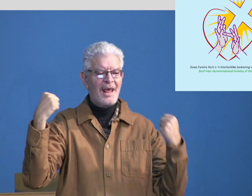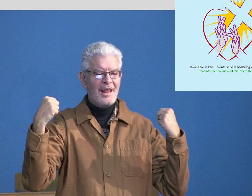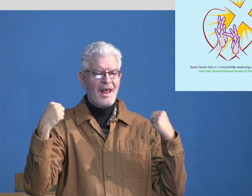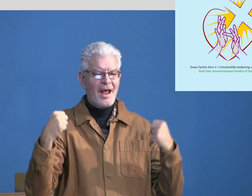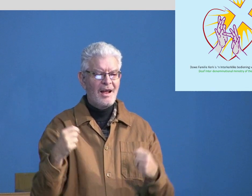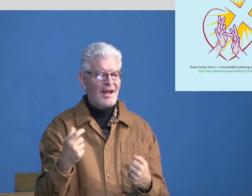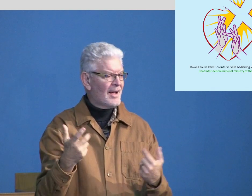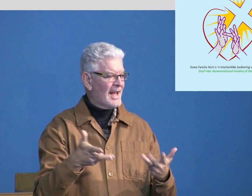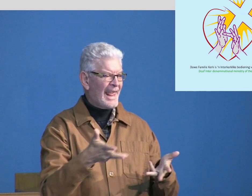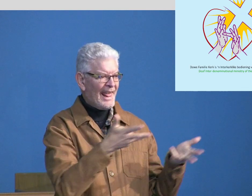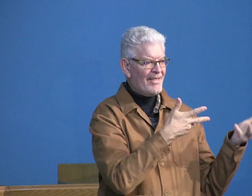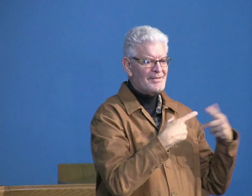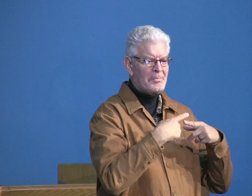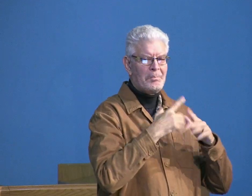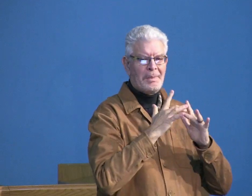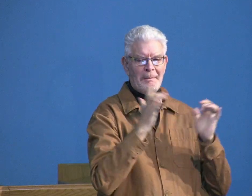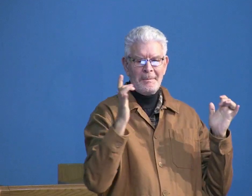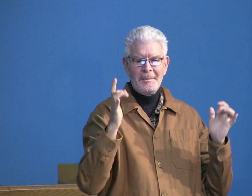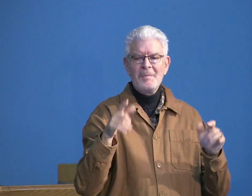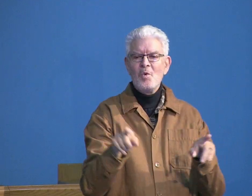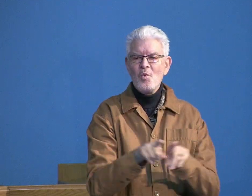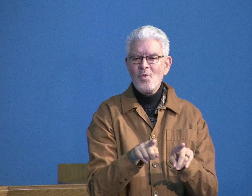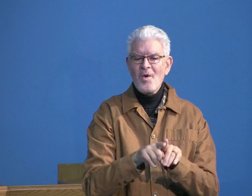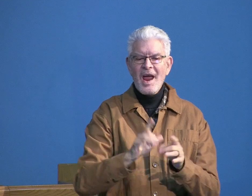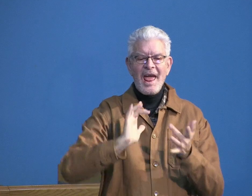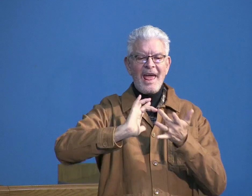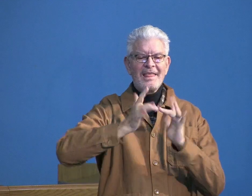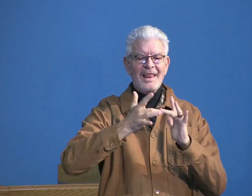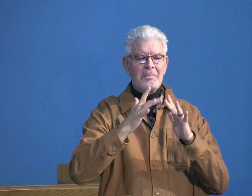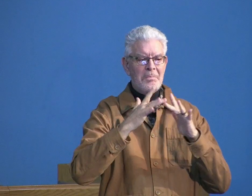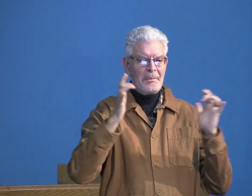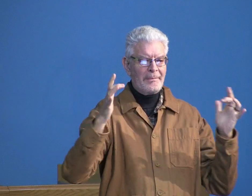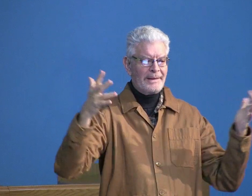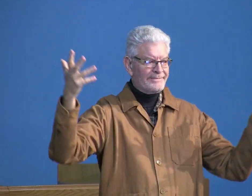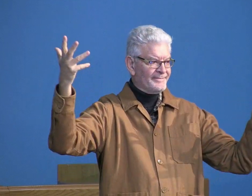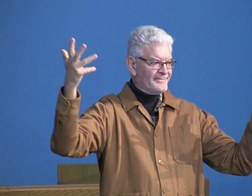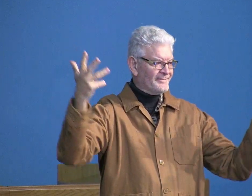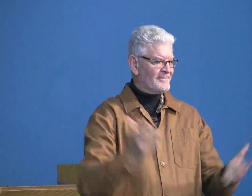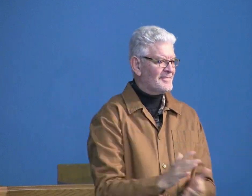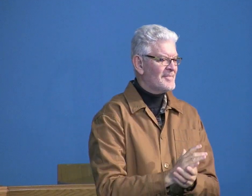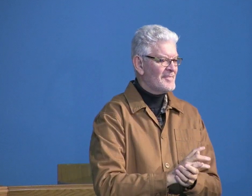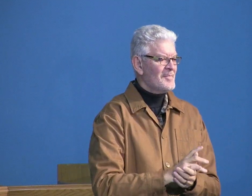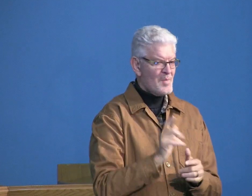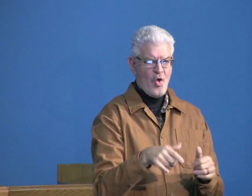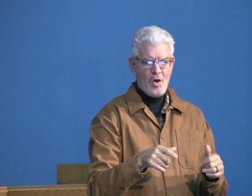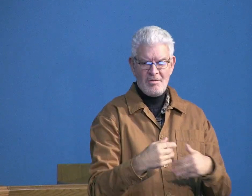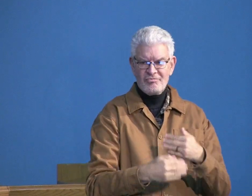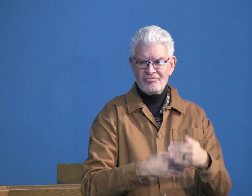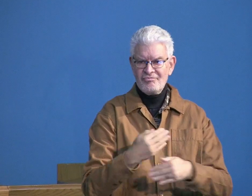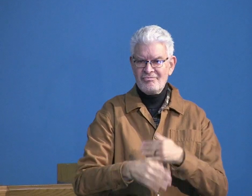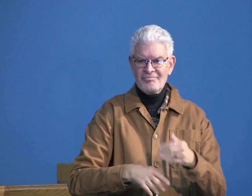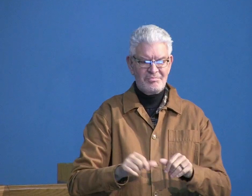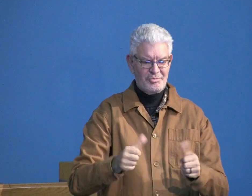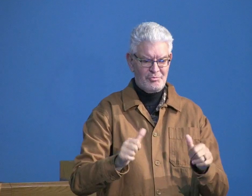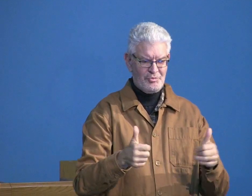So nou weet ek nie of ons nou weer beurtkrag het of daar nou net 'n internet diskonneksie was nie, maar ons gaan maar